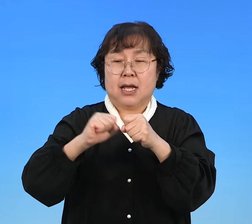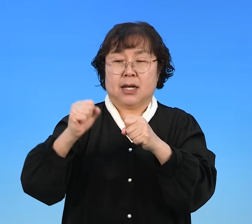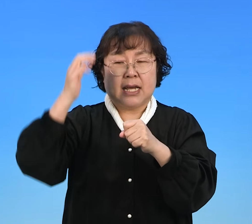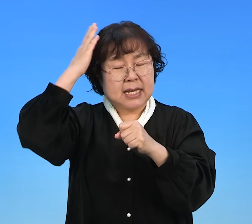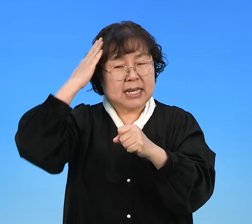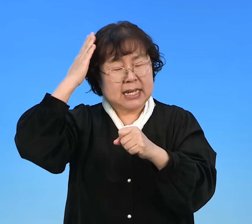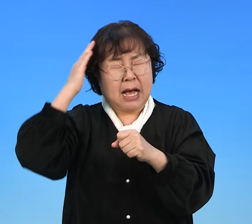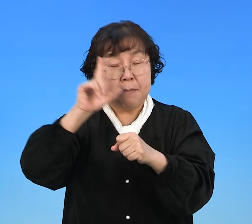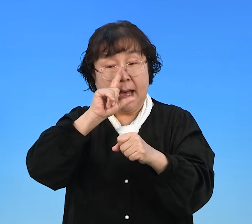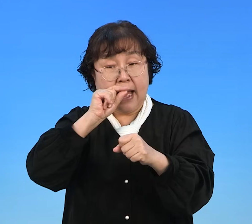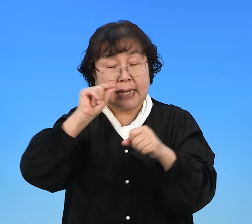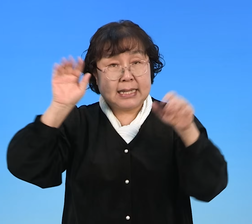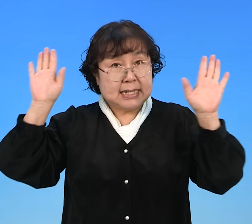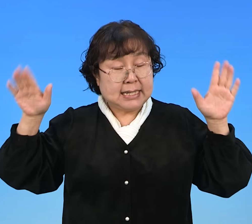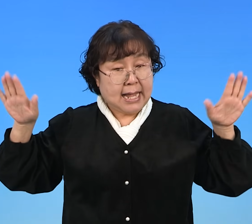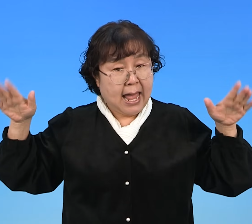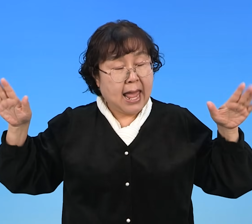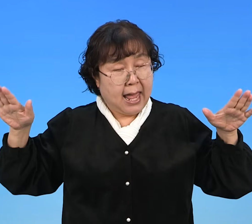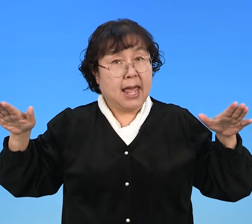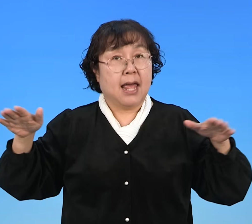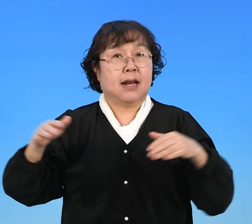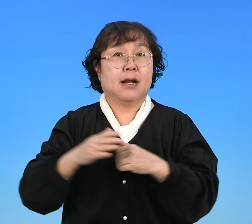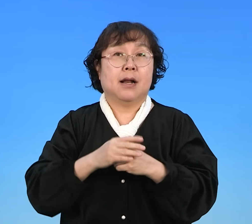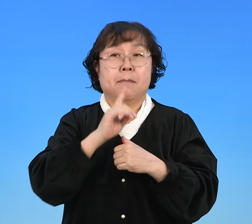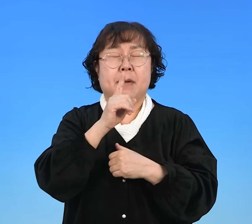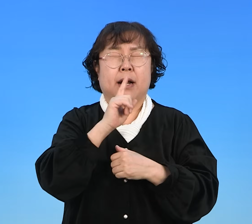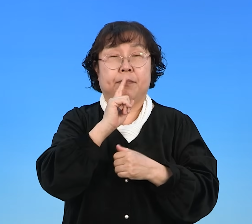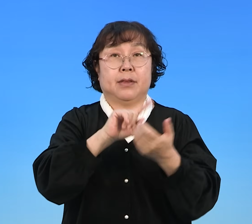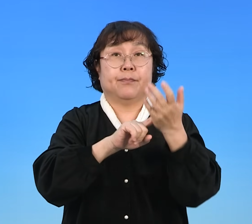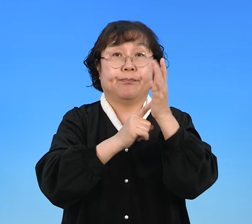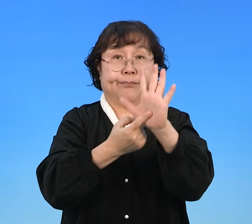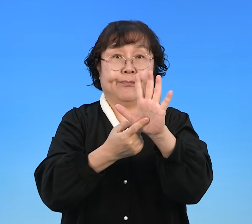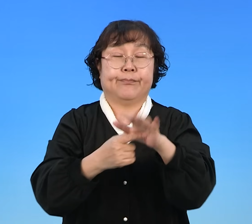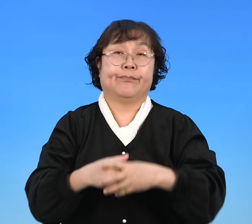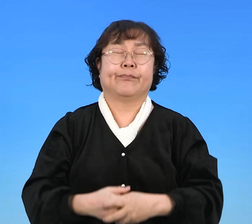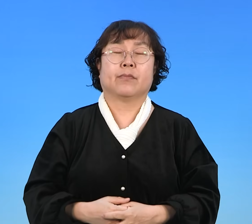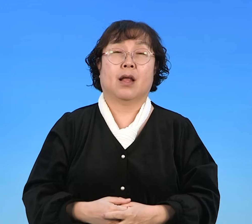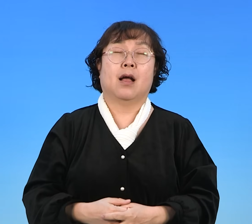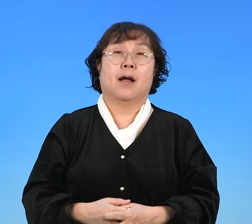나오는 까마귀는 하늘을 날아다니는 짐승 아닙니까?